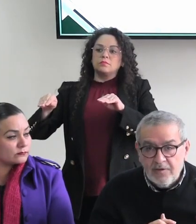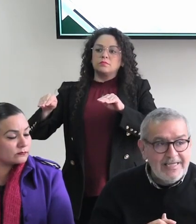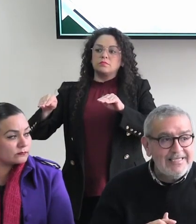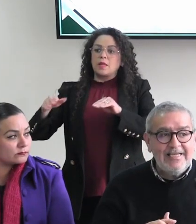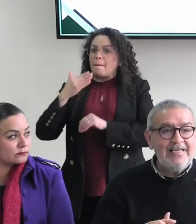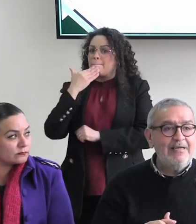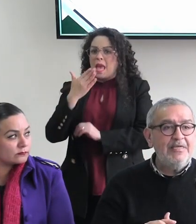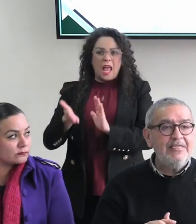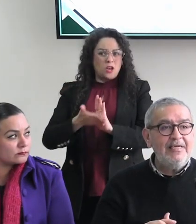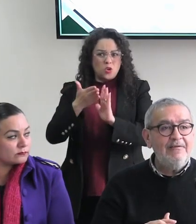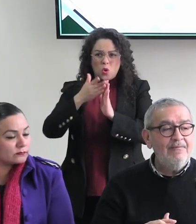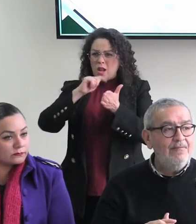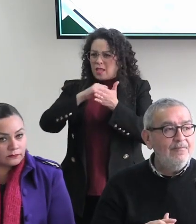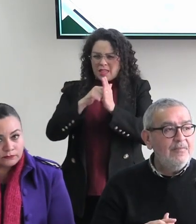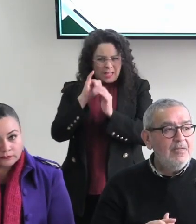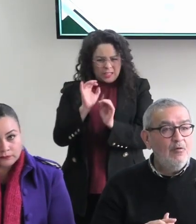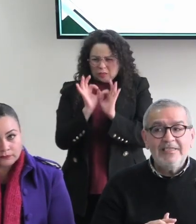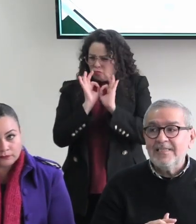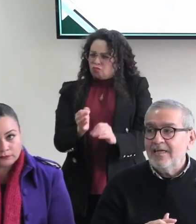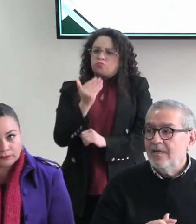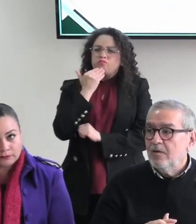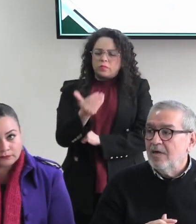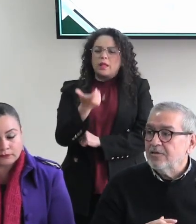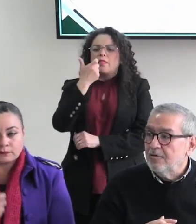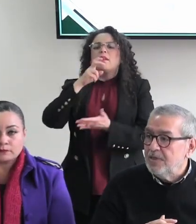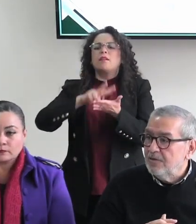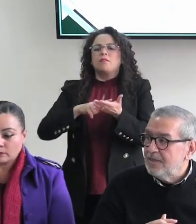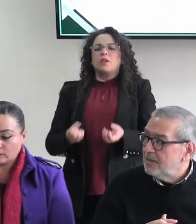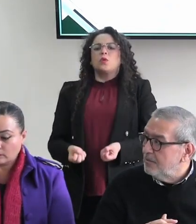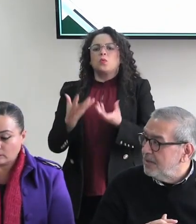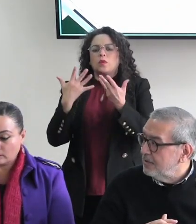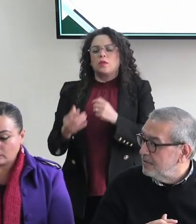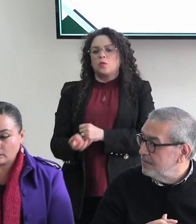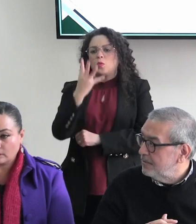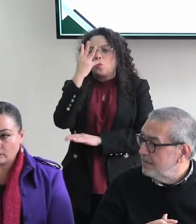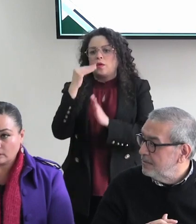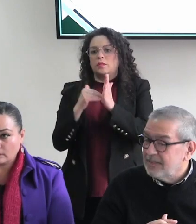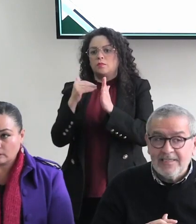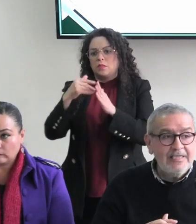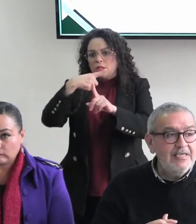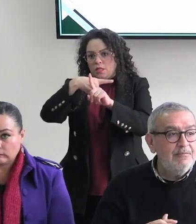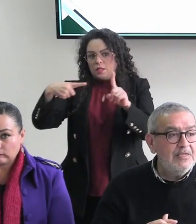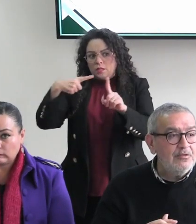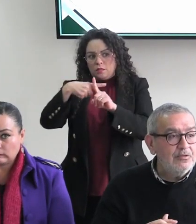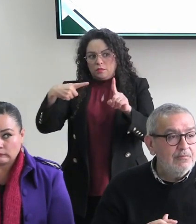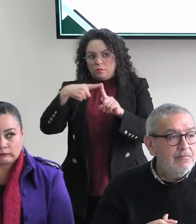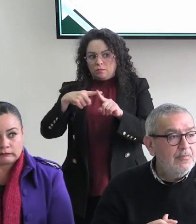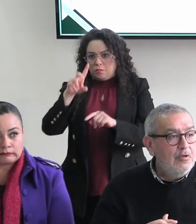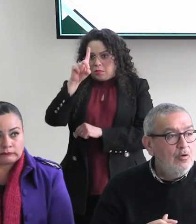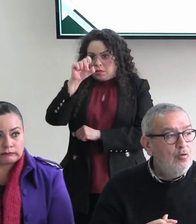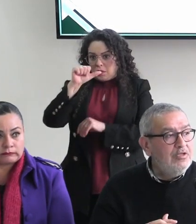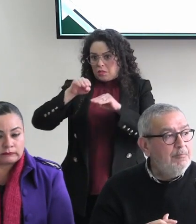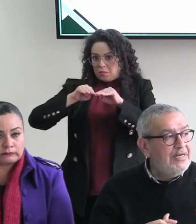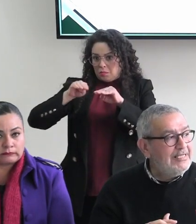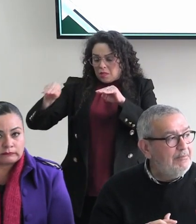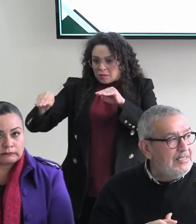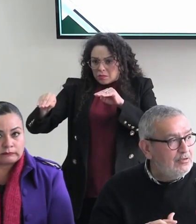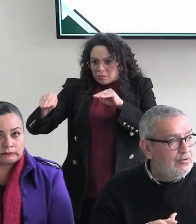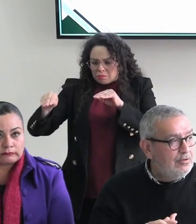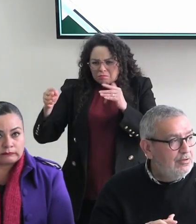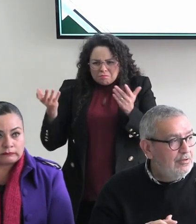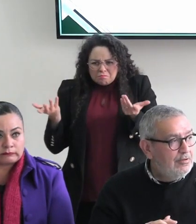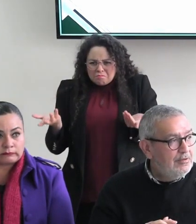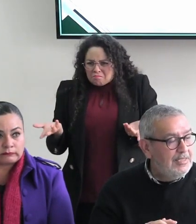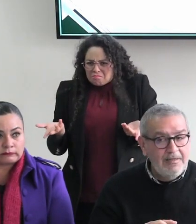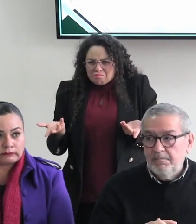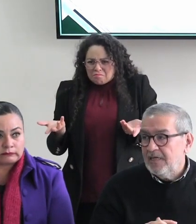bien construida técnicamente, cuesta 4,5 millones. 36 metros. Un